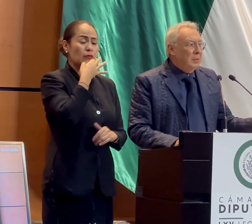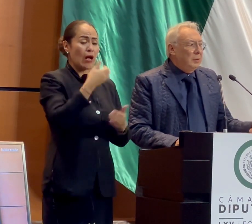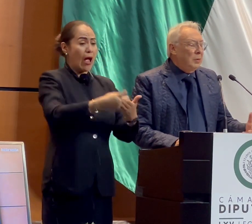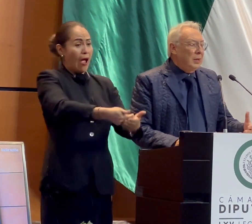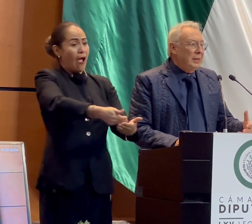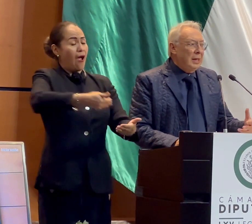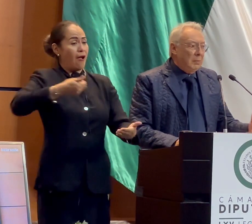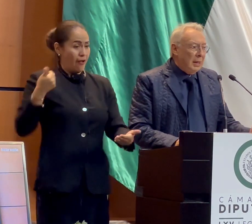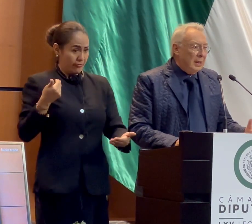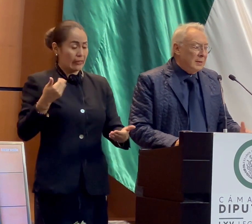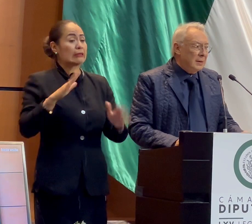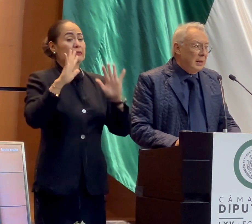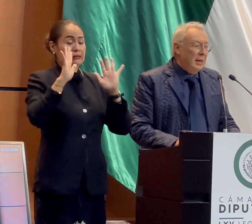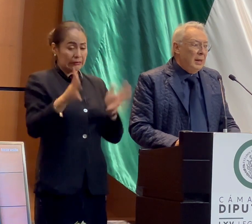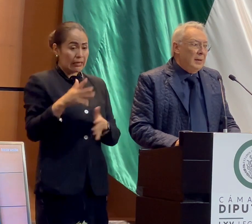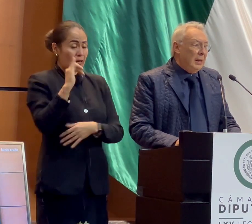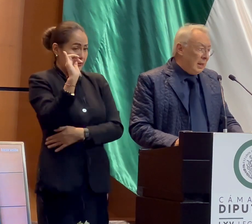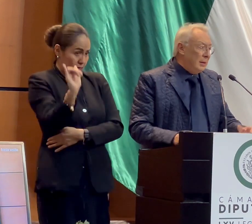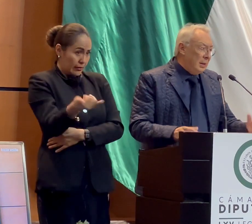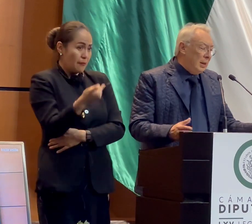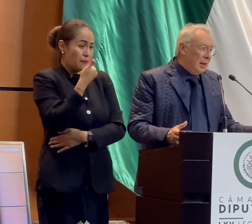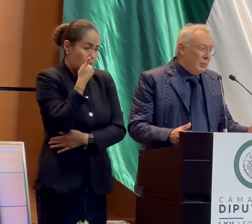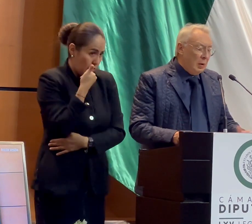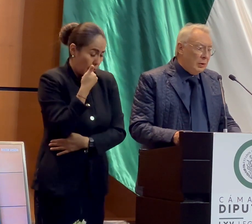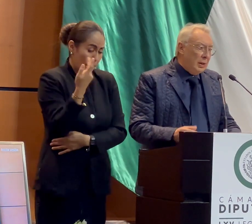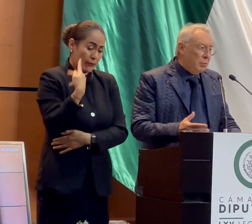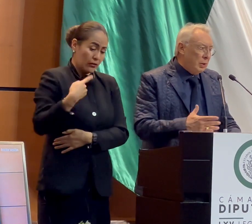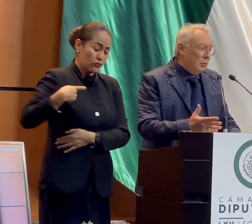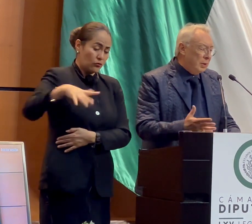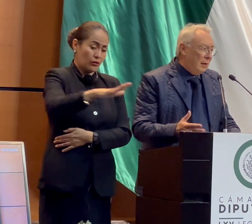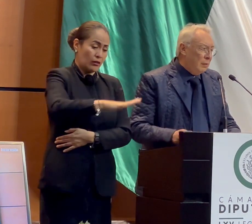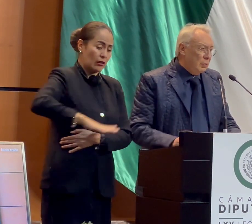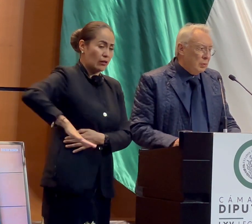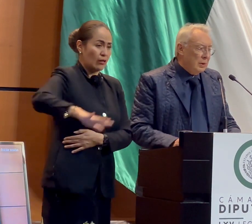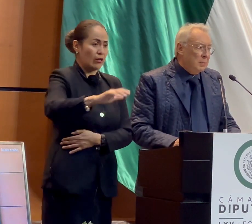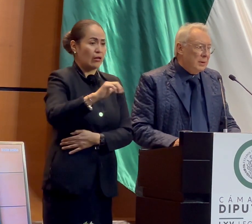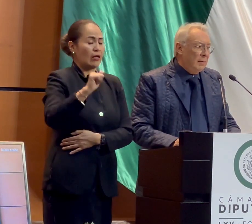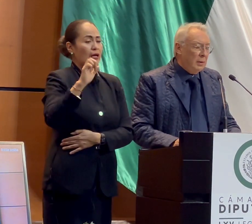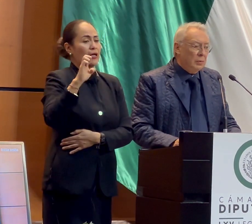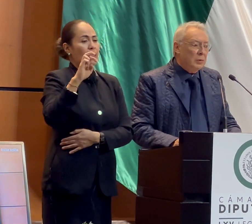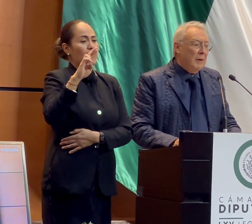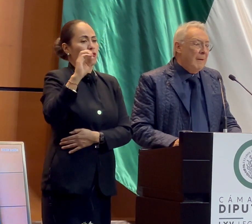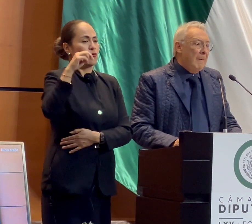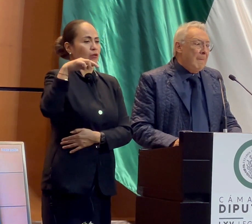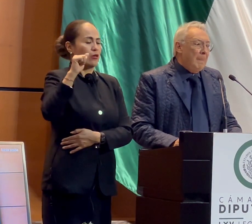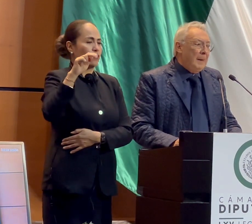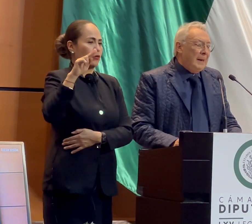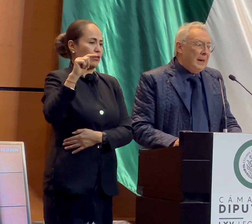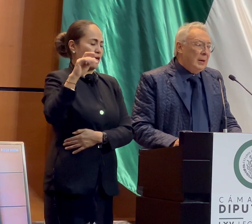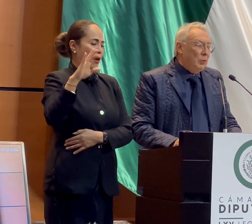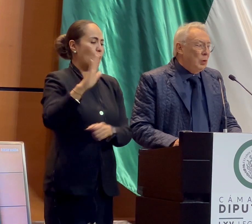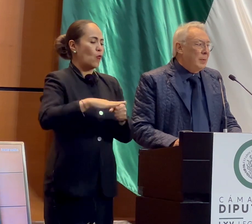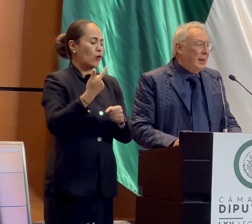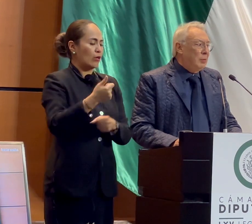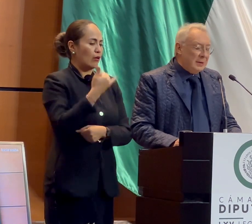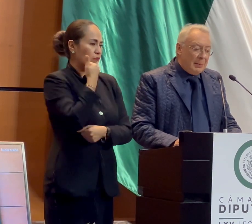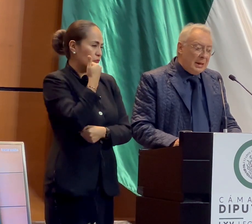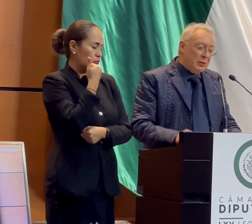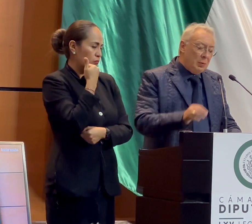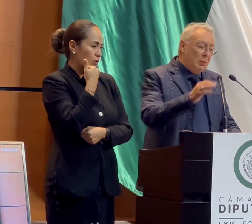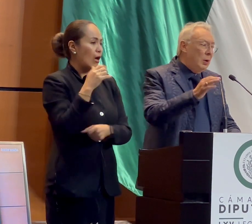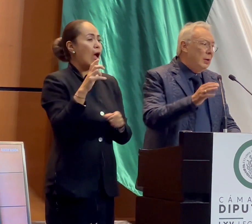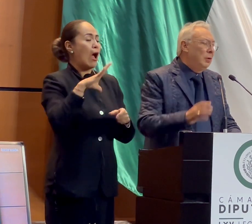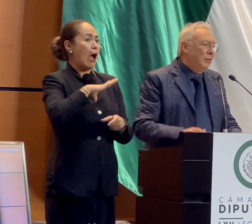habíamos recibido llamadas de gente de la aeronáutica, porque los teléfonos son específicos, de que un objeto